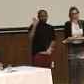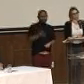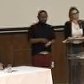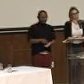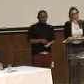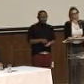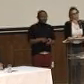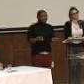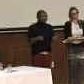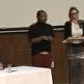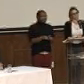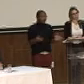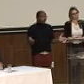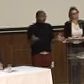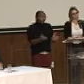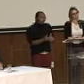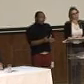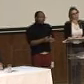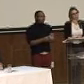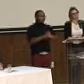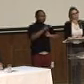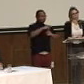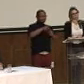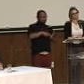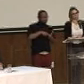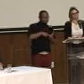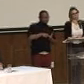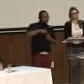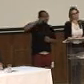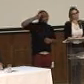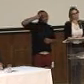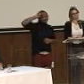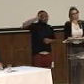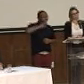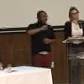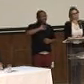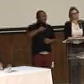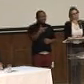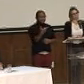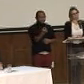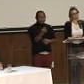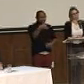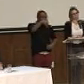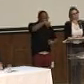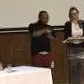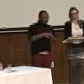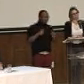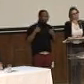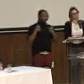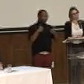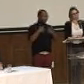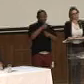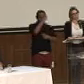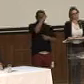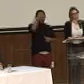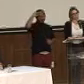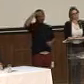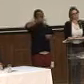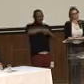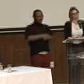para consolidar o Instituto Federal de Brasília, na próxima quinta-feira, no dia 20, vote bacana, vote pestana.